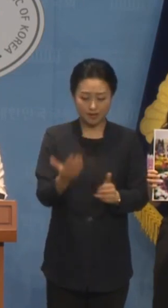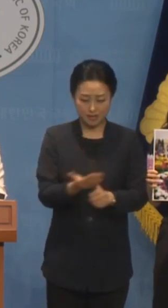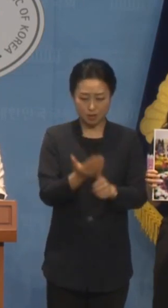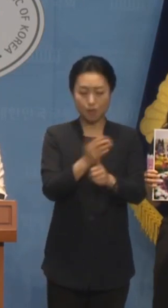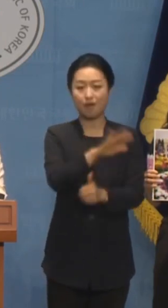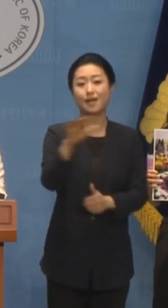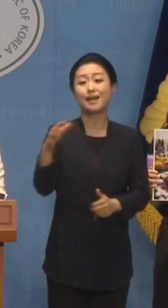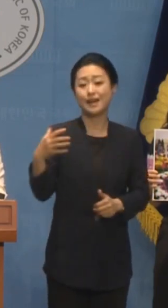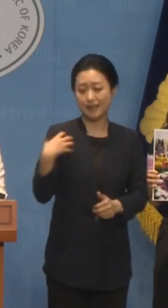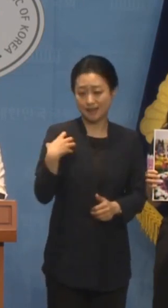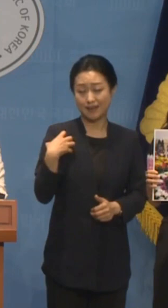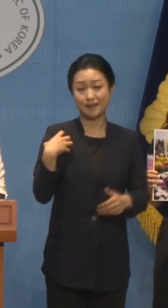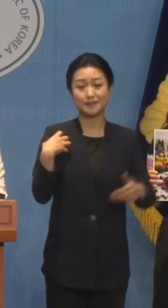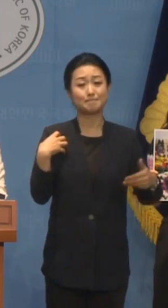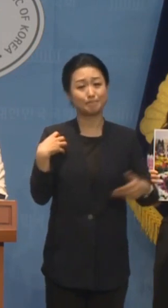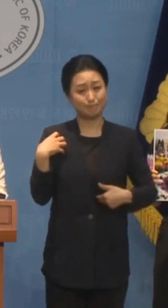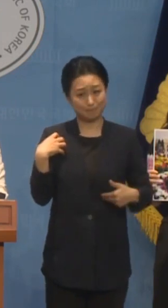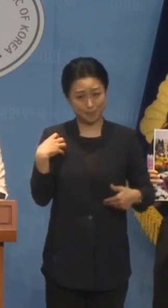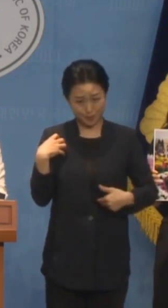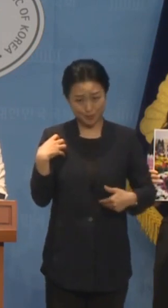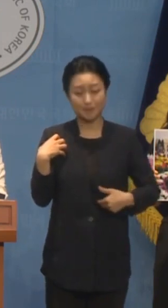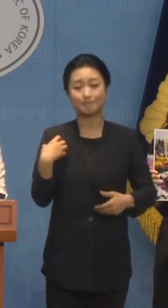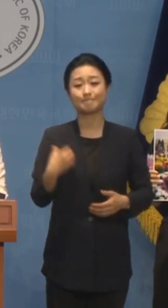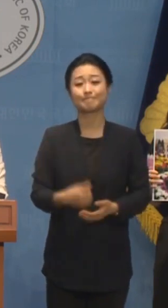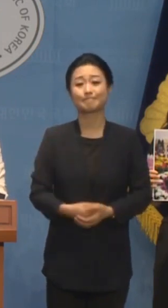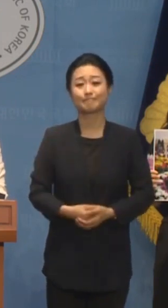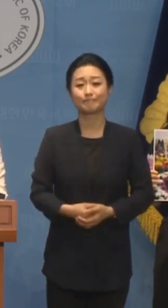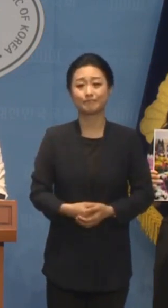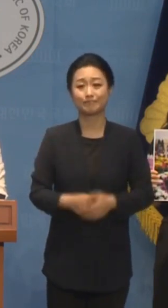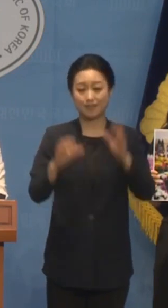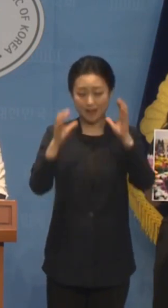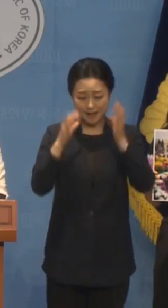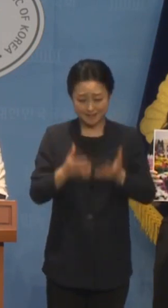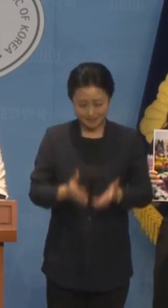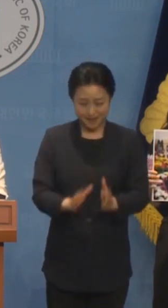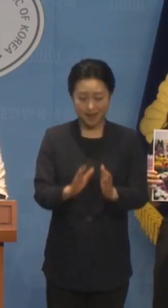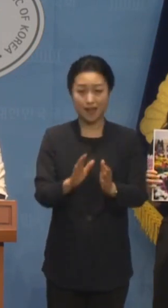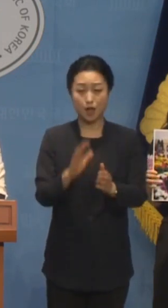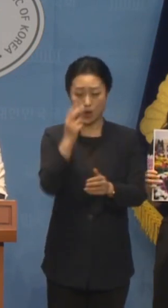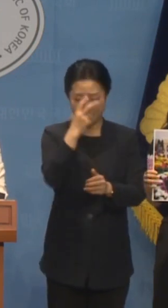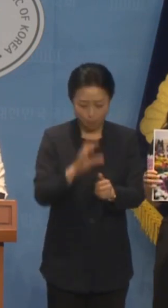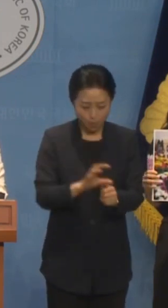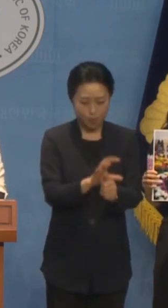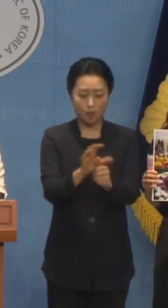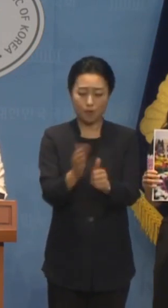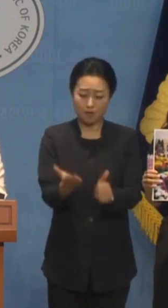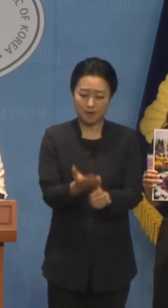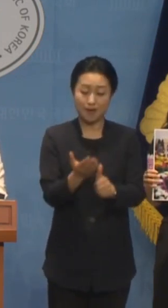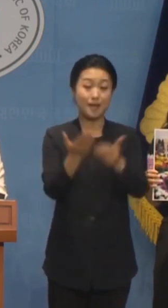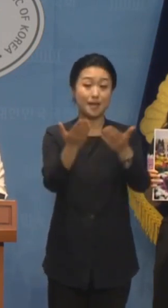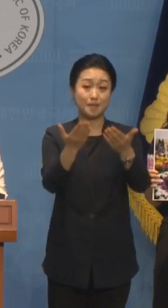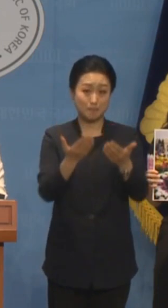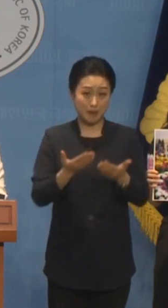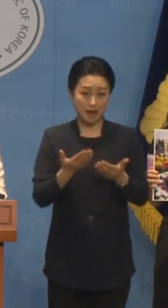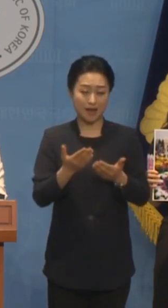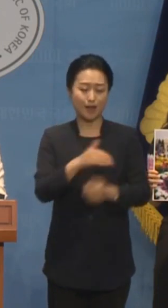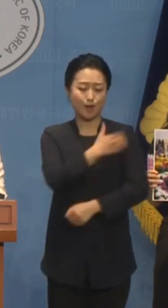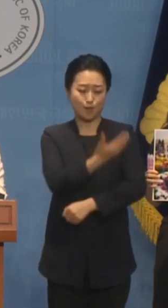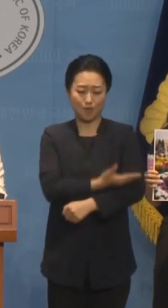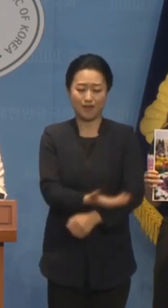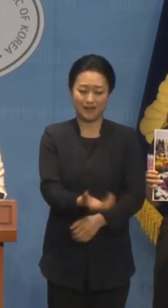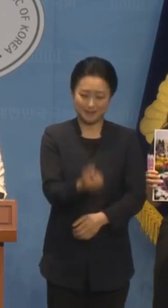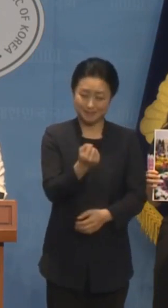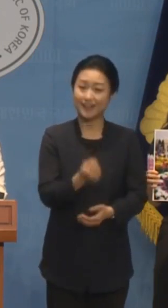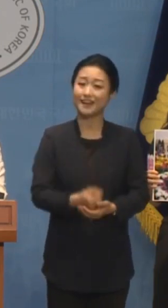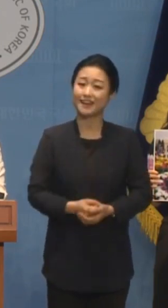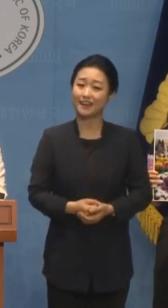양육해야 할 의무가 있습니다. 아이는 보호되고 양육받아야 할 권리가